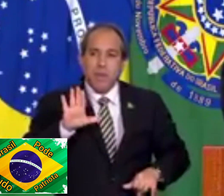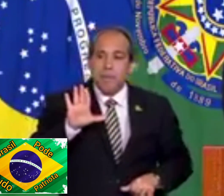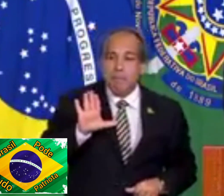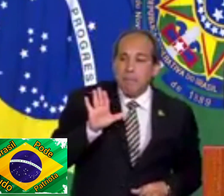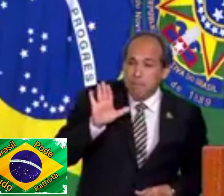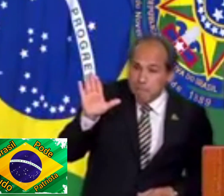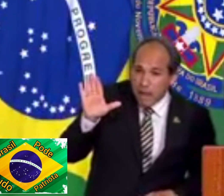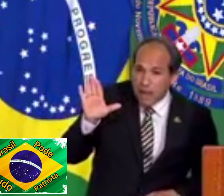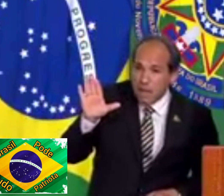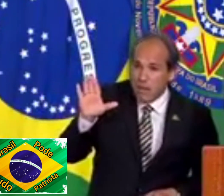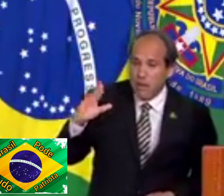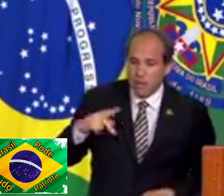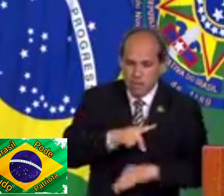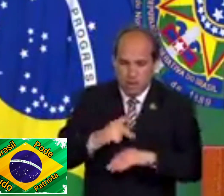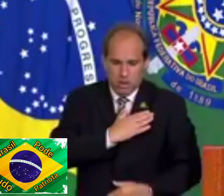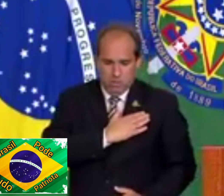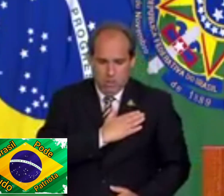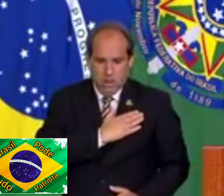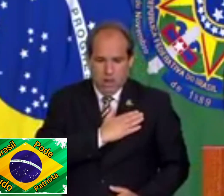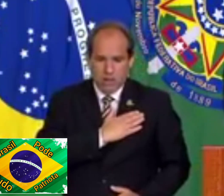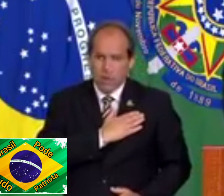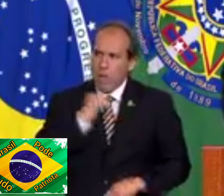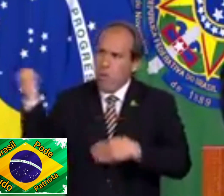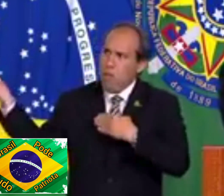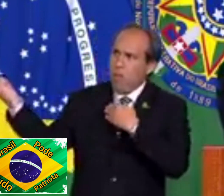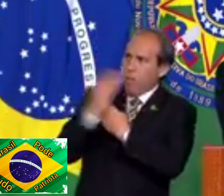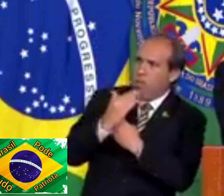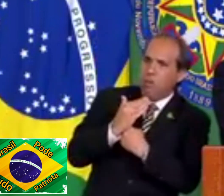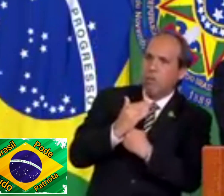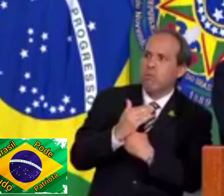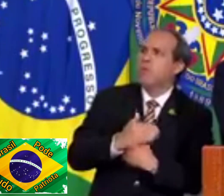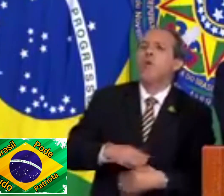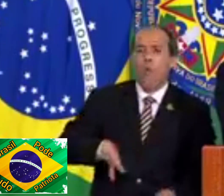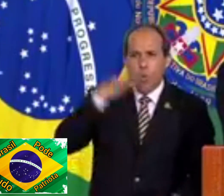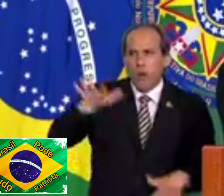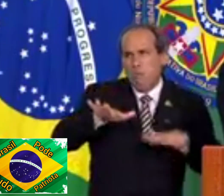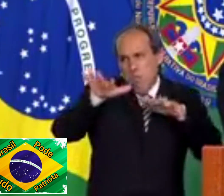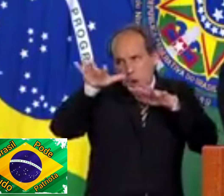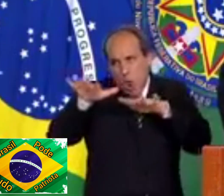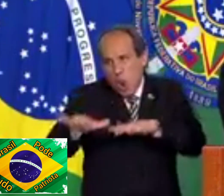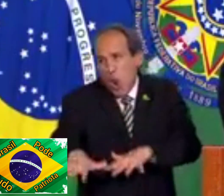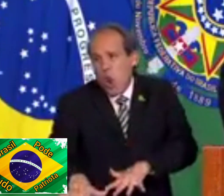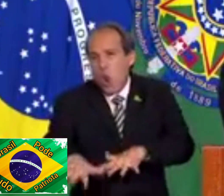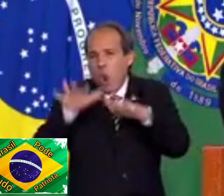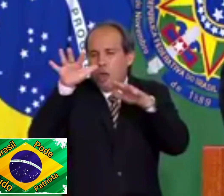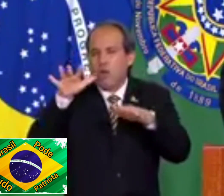se a pátria amada for um dia ultrajada, lutaremos sem temor.